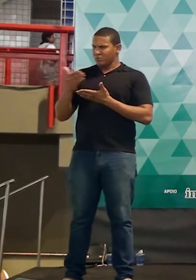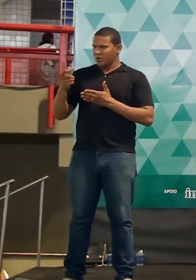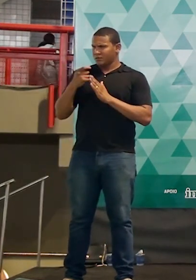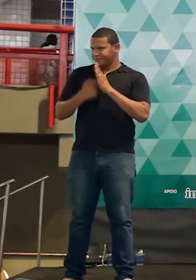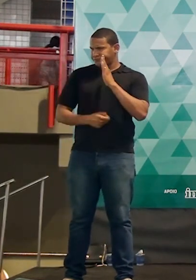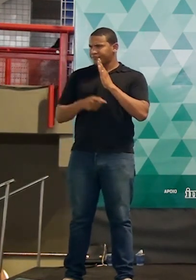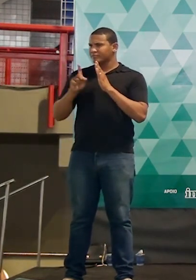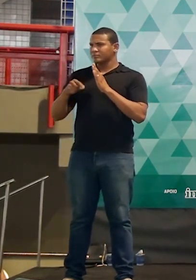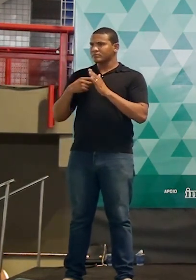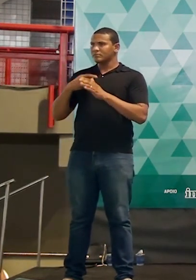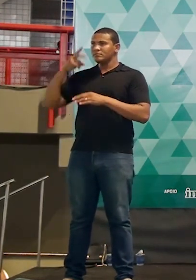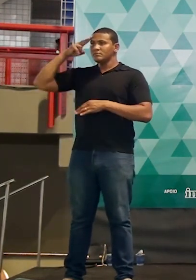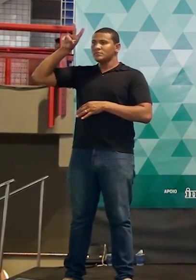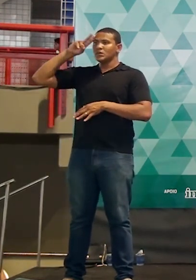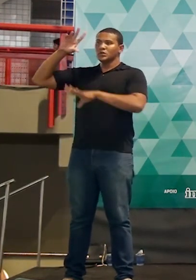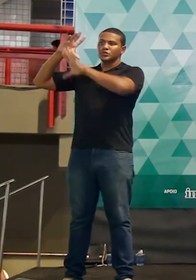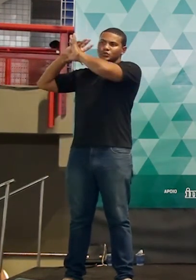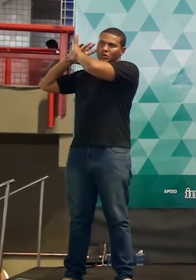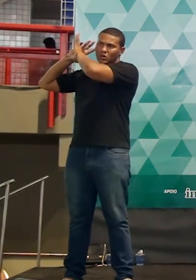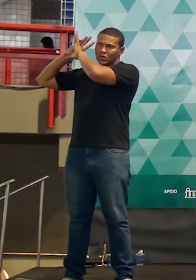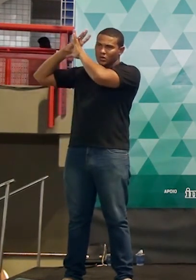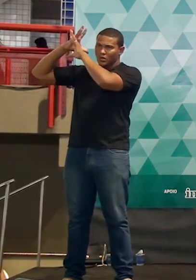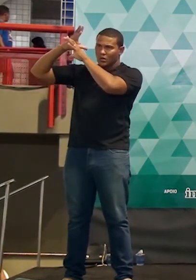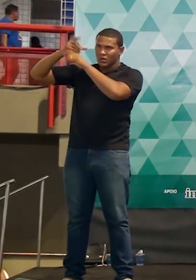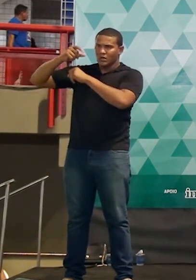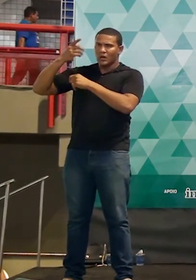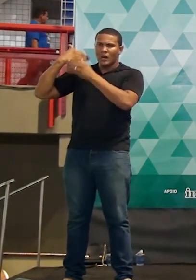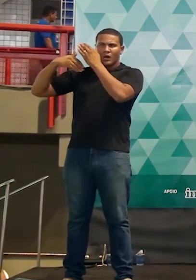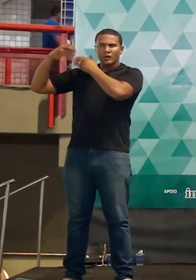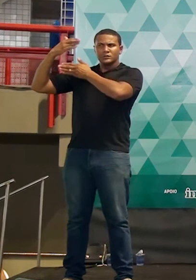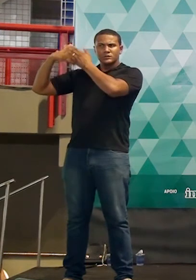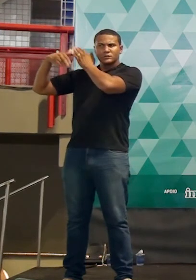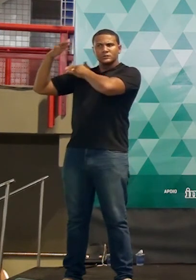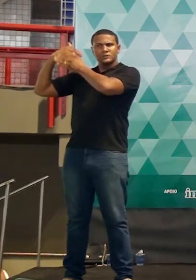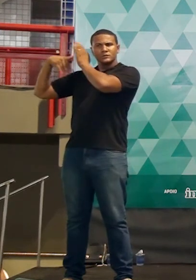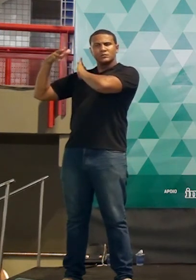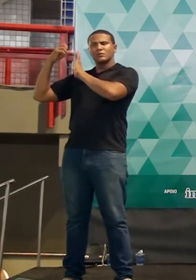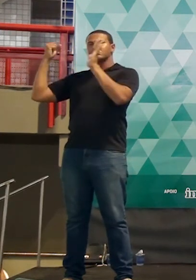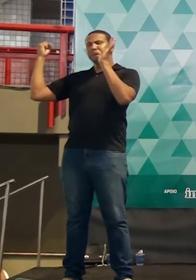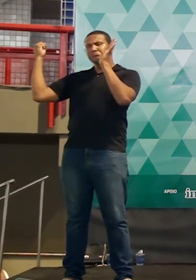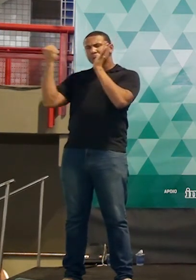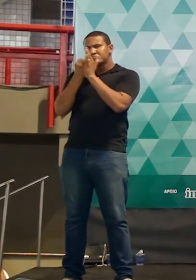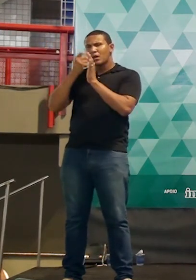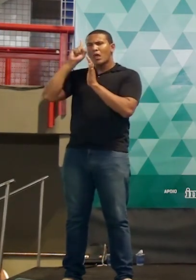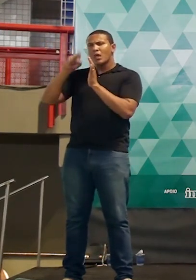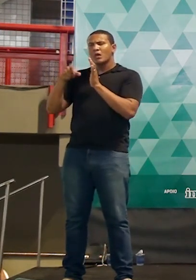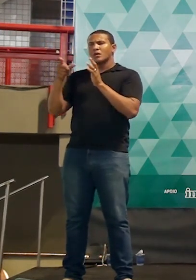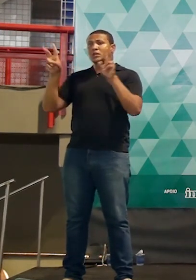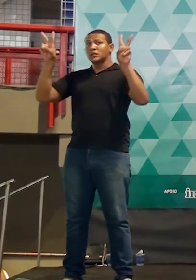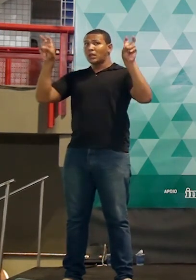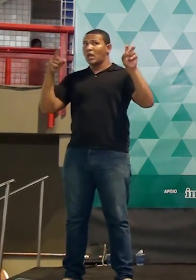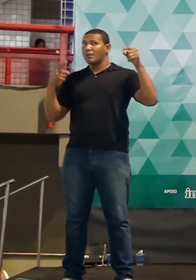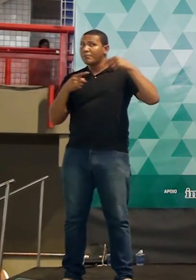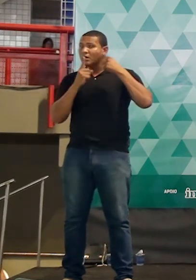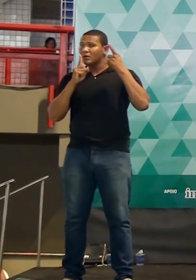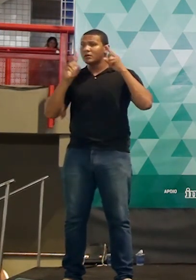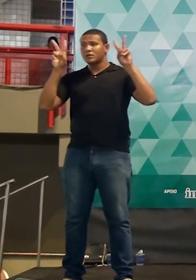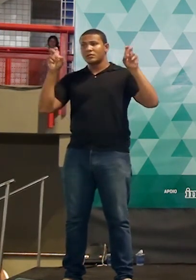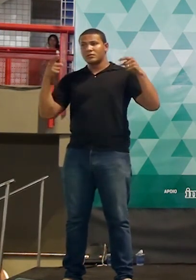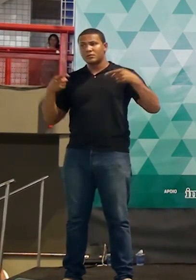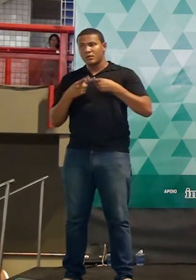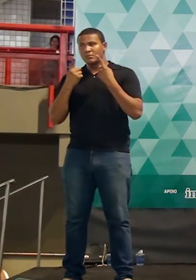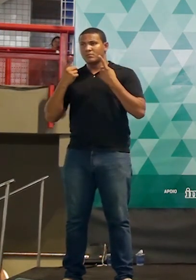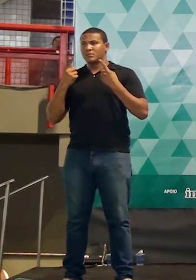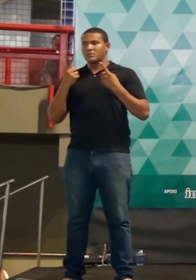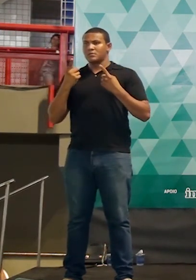a sua redação fazendo a abordagem de um fato histórico dentro daquele tema que você vai